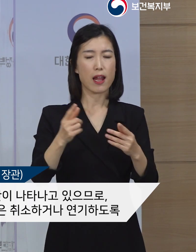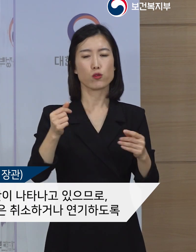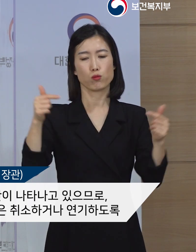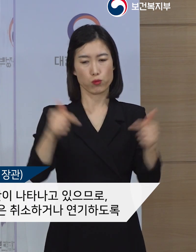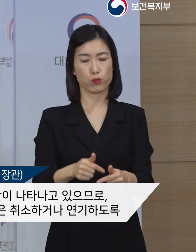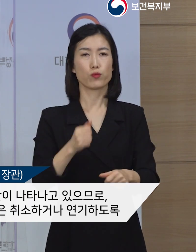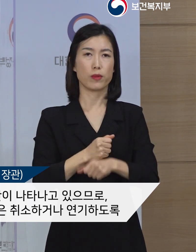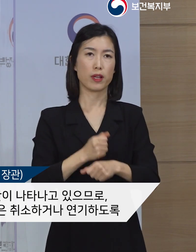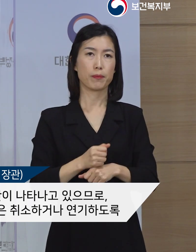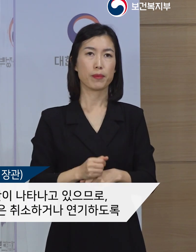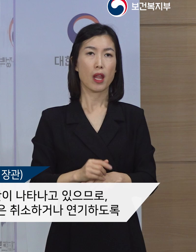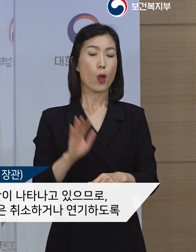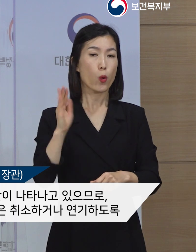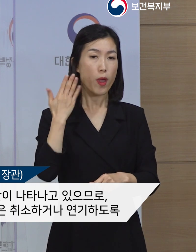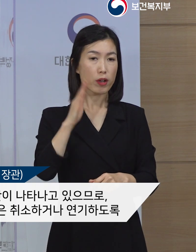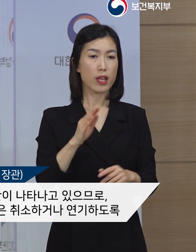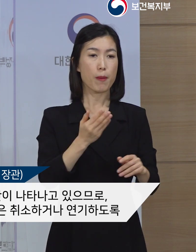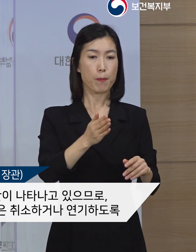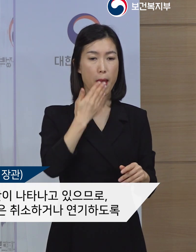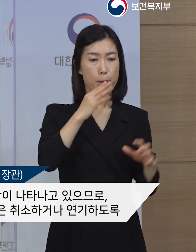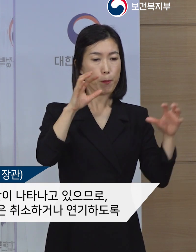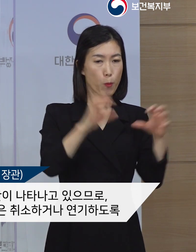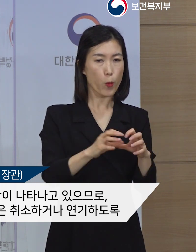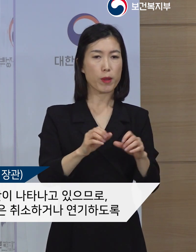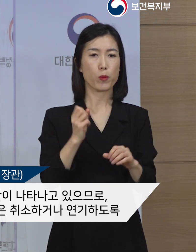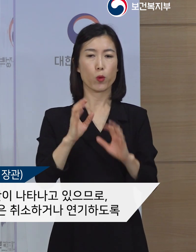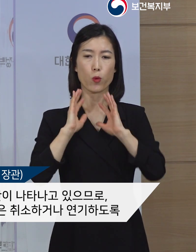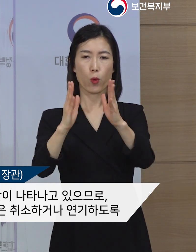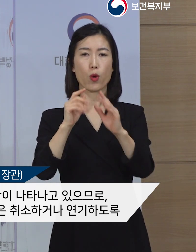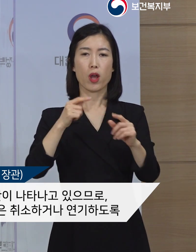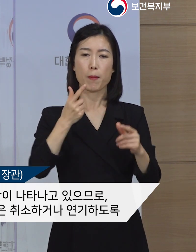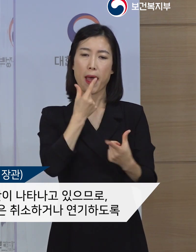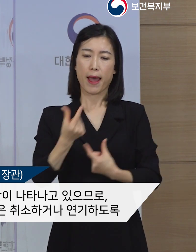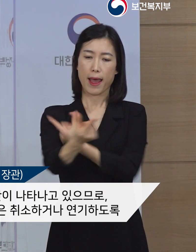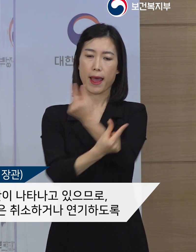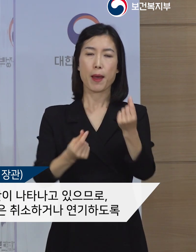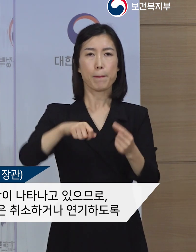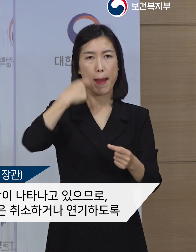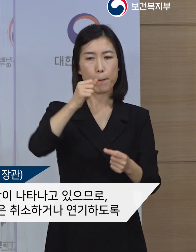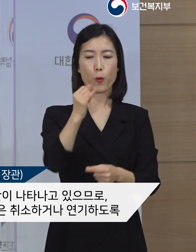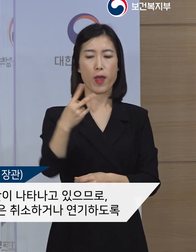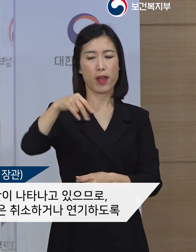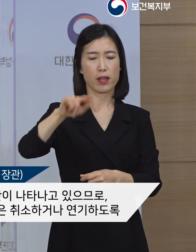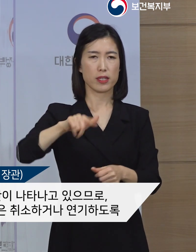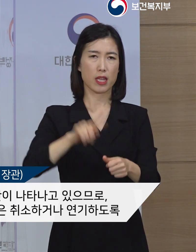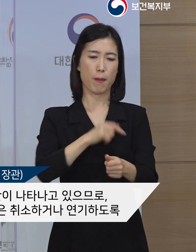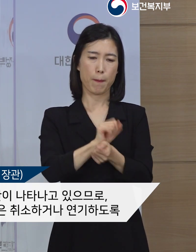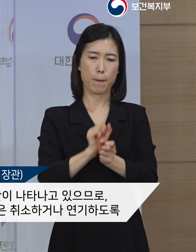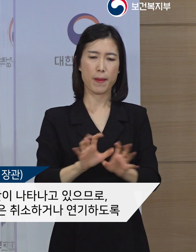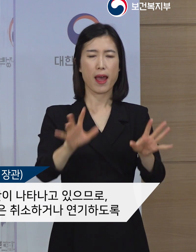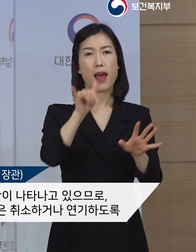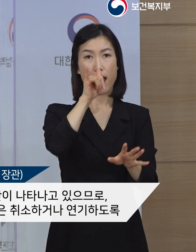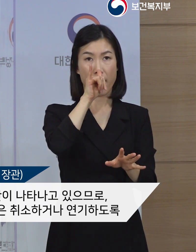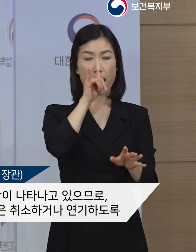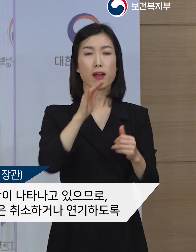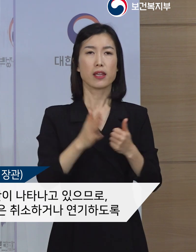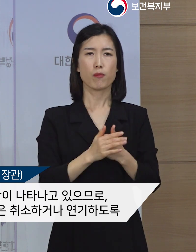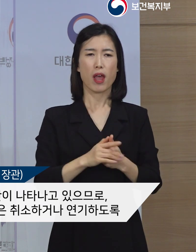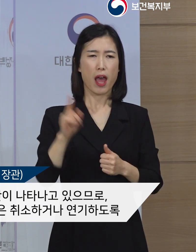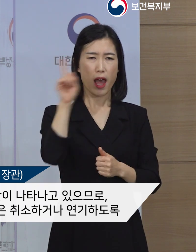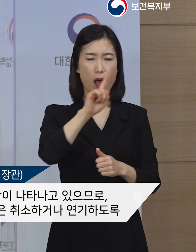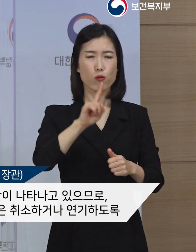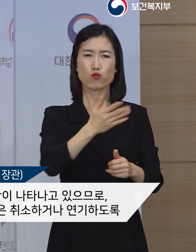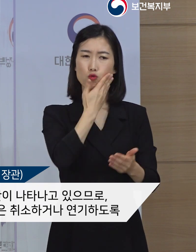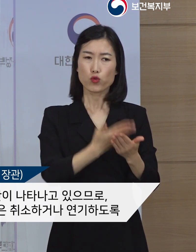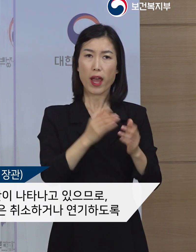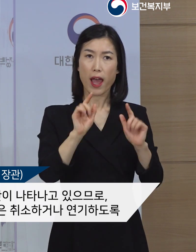최근 모임과 회식 등을 통한 감염 확산이 나타나고 있으므로 업무 내외를 불문하고 모든 분류 불급한